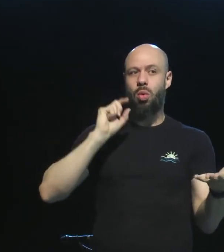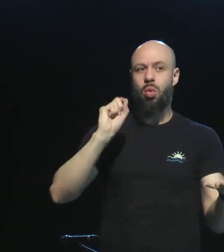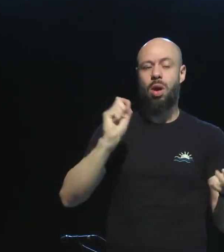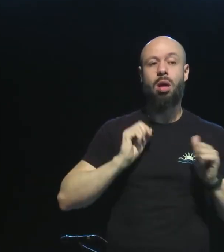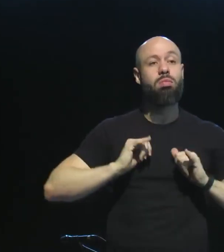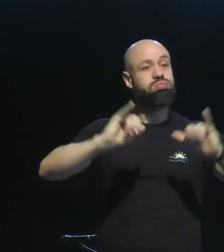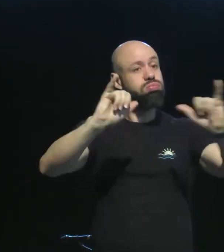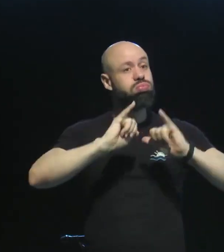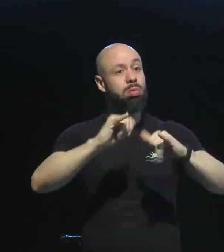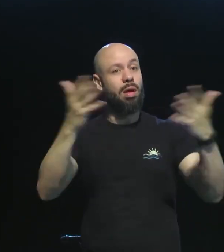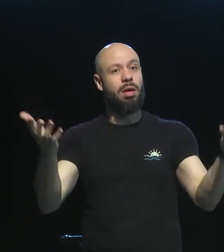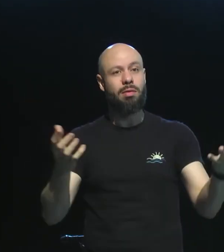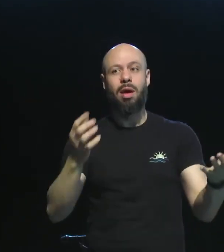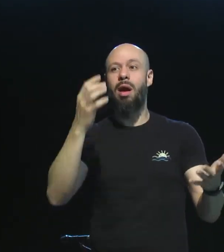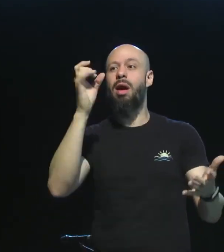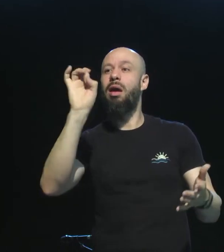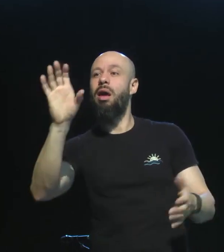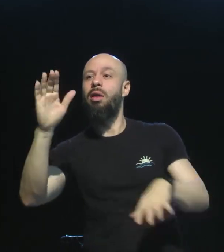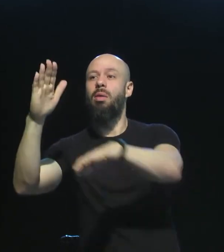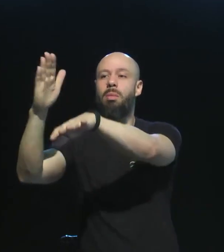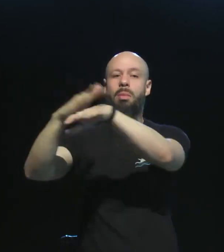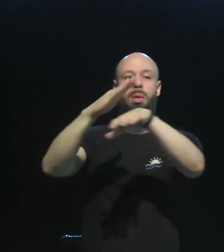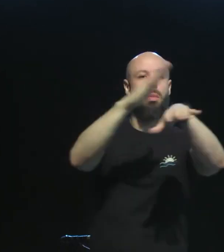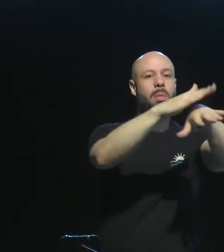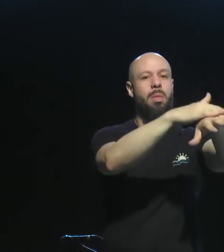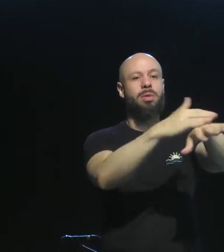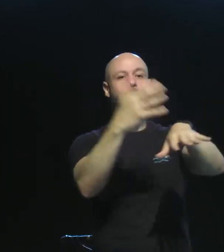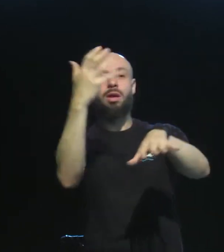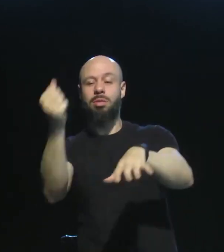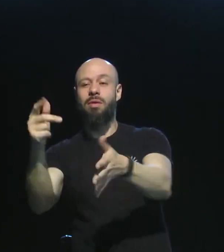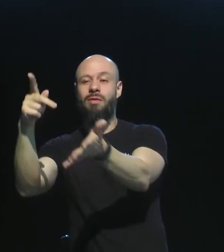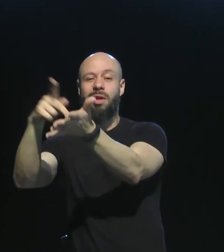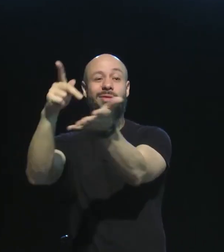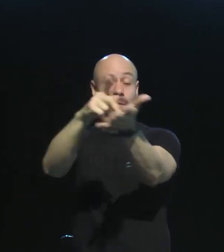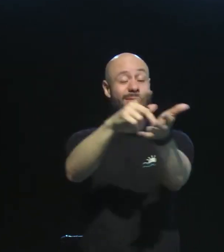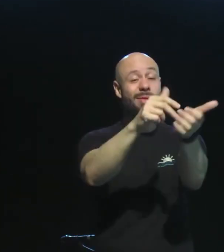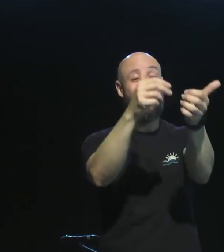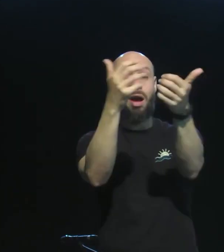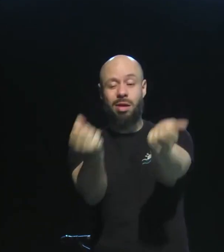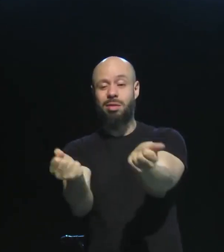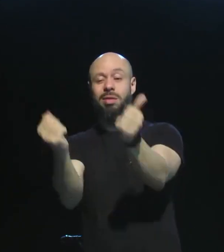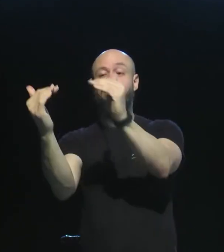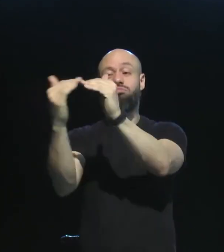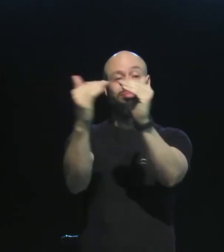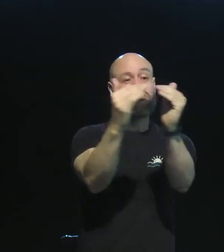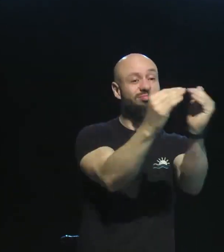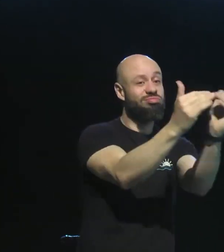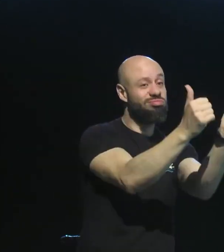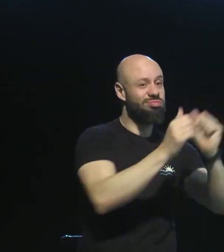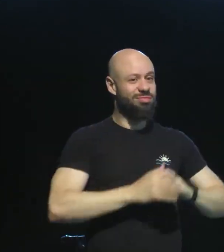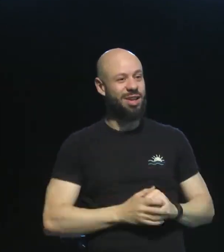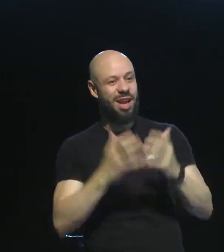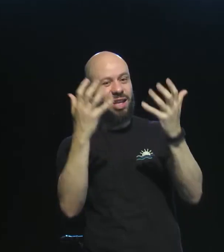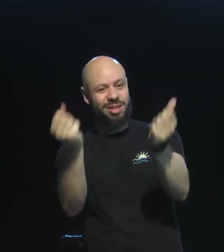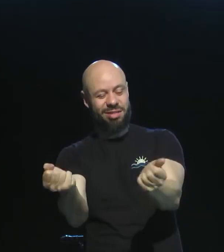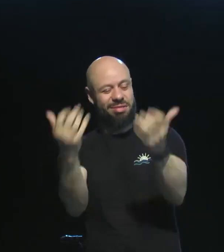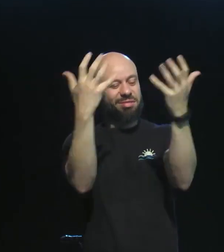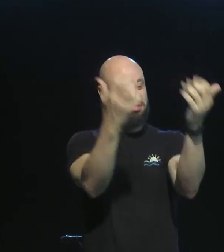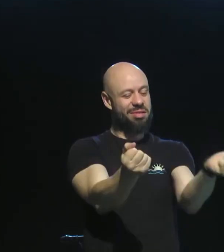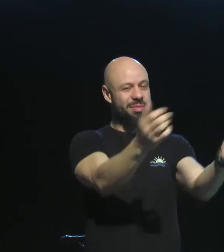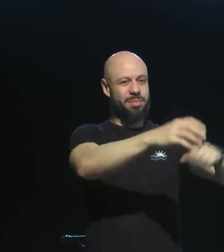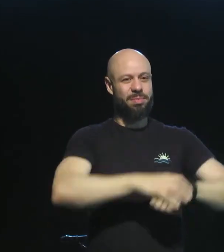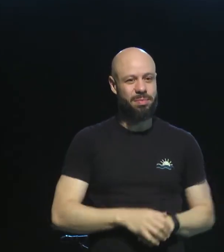diz. Hoje é o que o sistema nos ensina, é o que nós somos levados. Nós somos levados a dizer, se